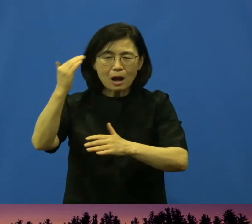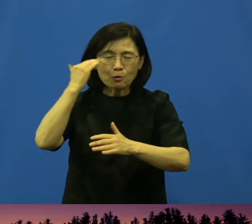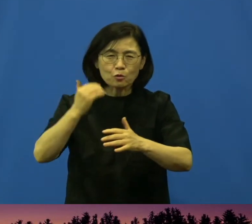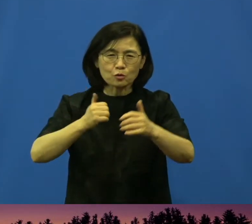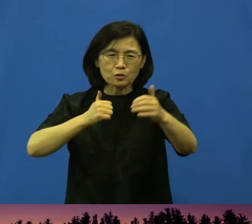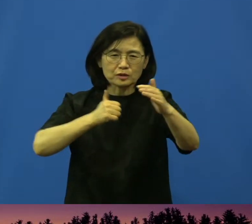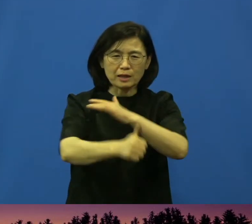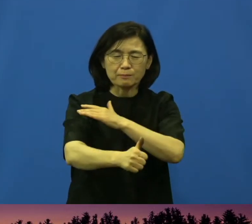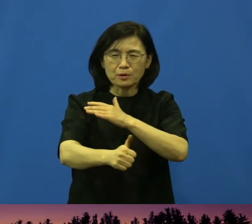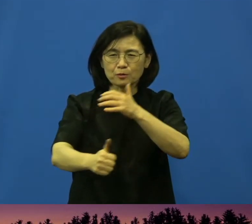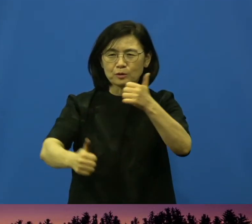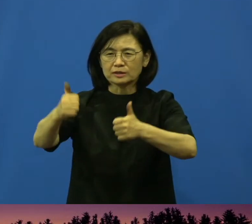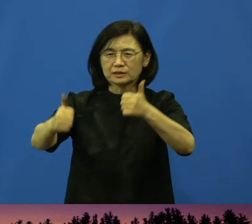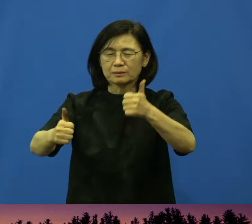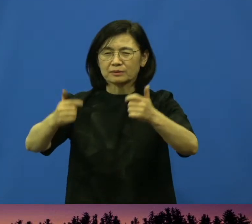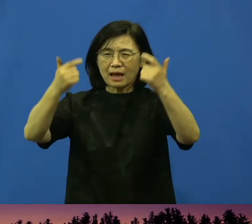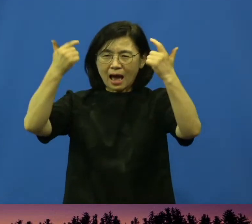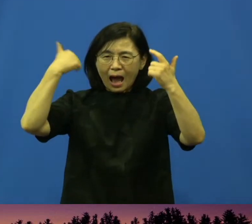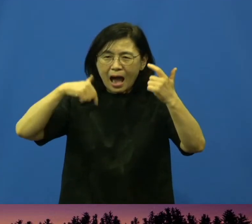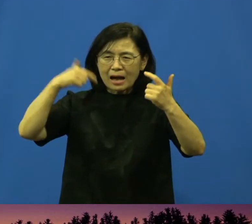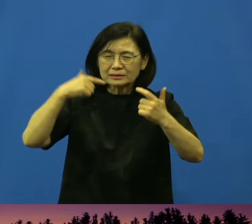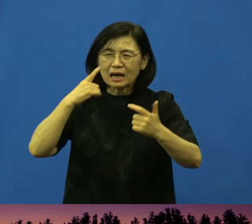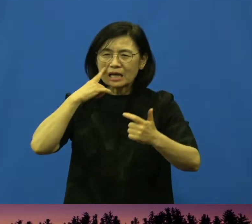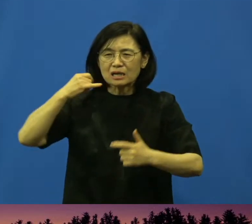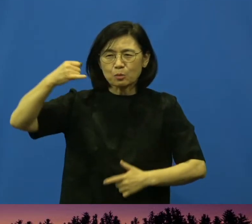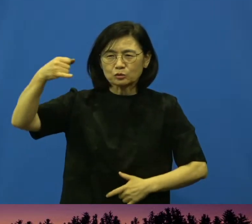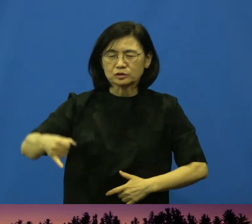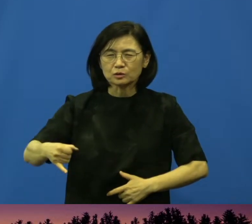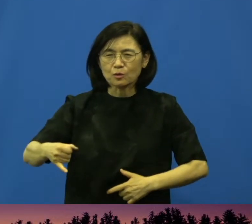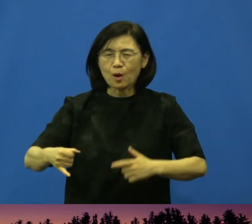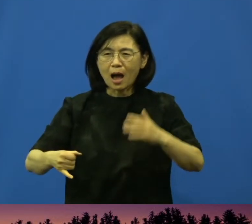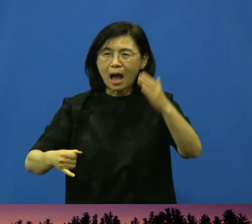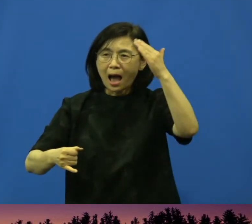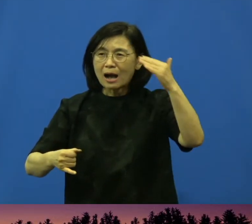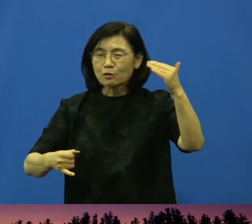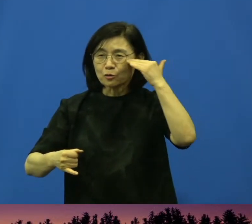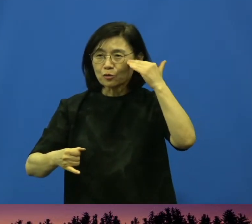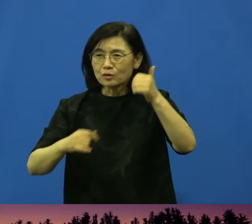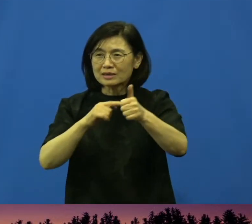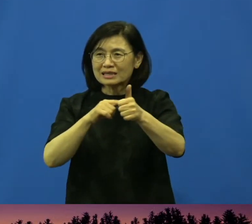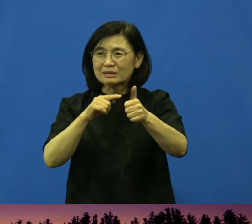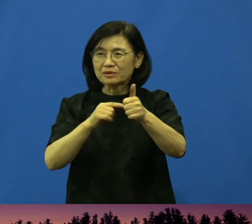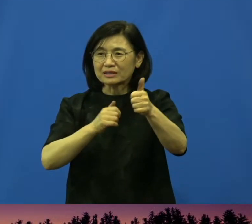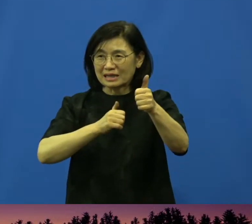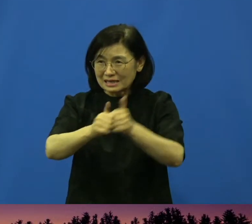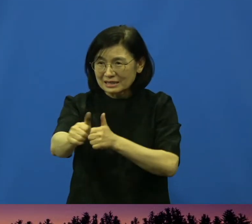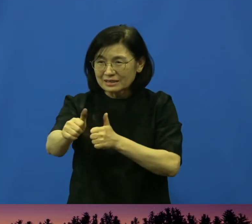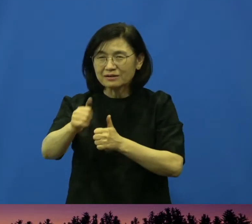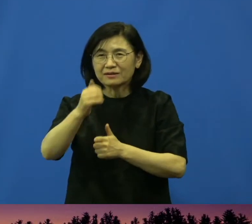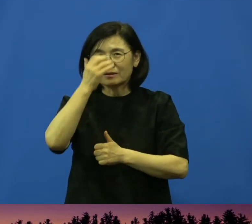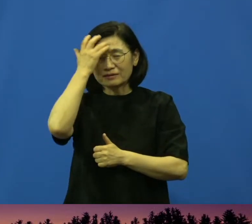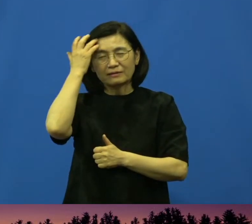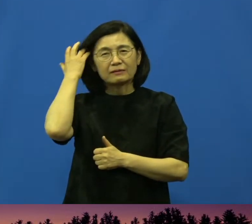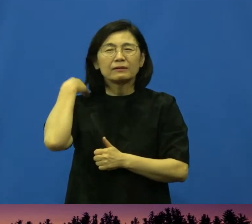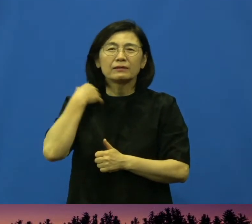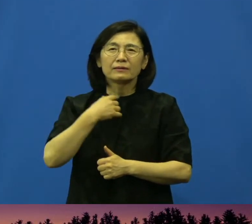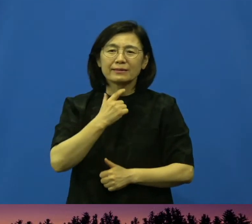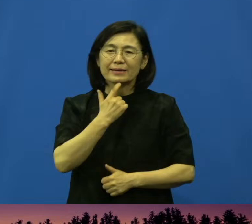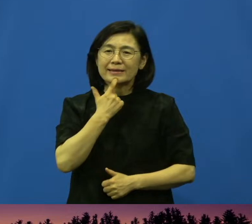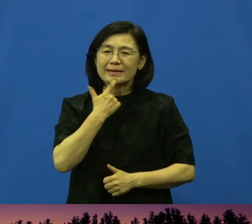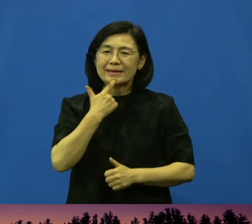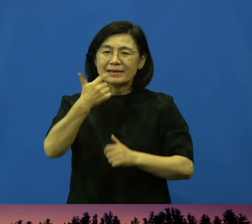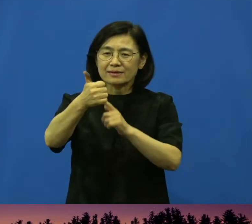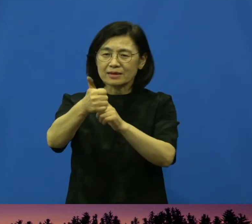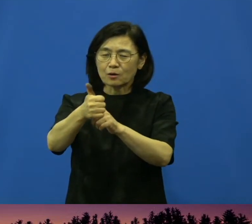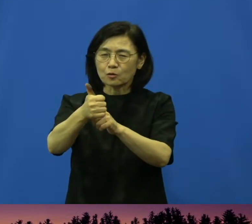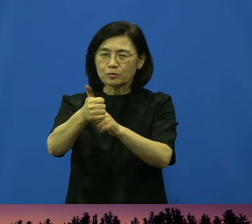세상은 힘겨루기든 전쟁터와 경쟁하는 세상이에요. 야곱은 힘겨루기에서 이겼습니다. 그러니까